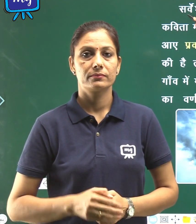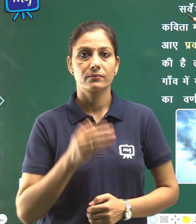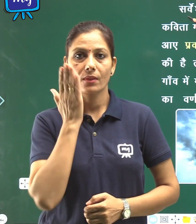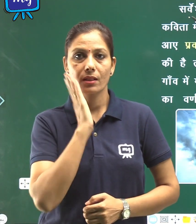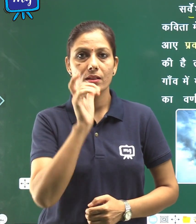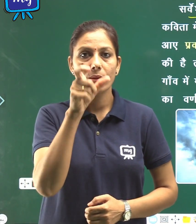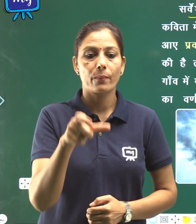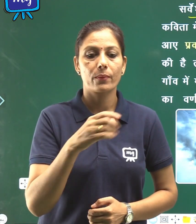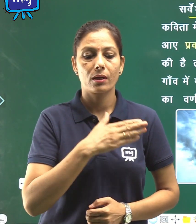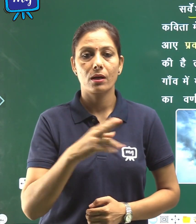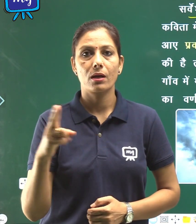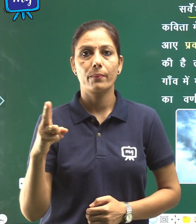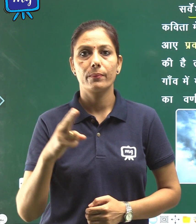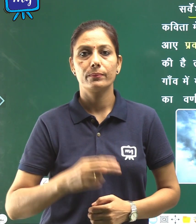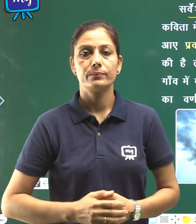सर्वेश्वर जी ने